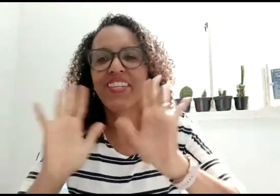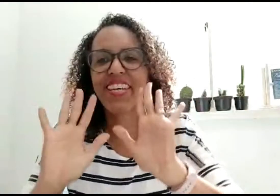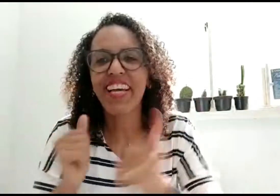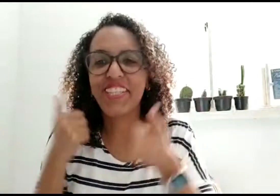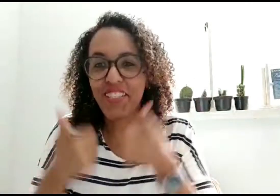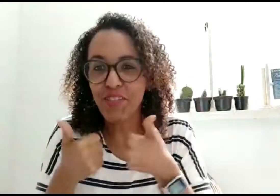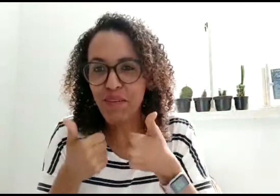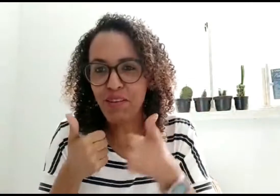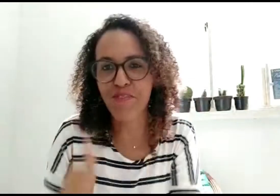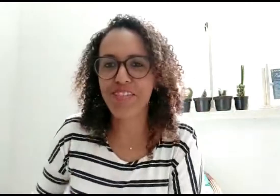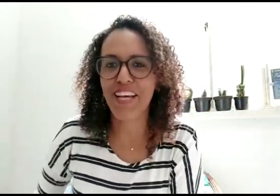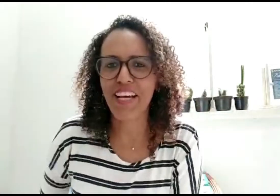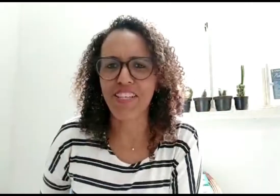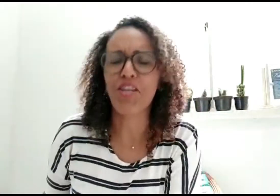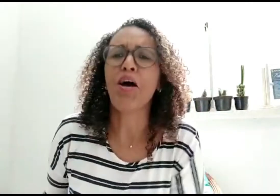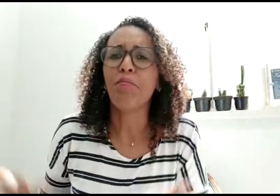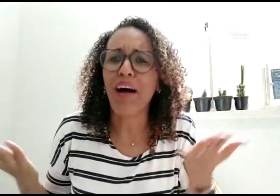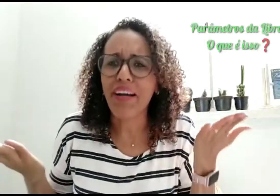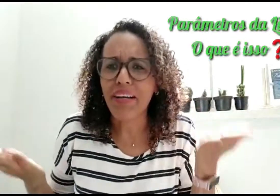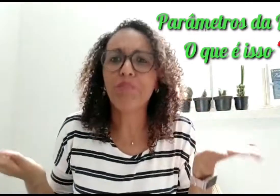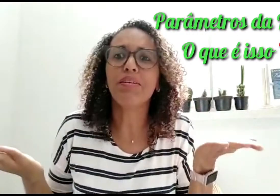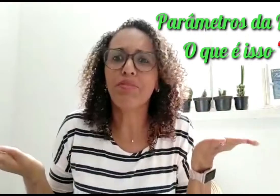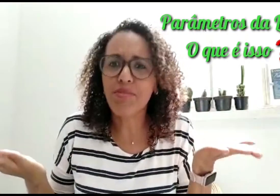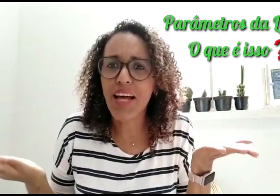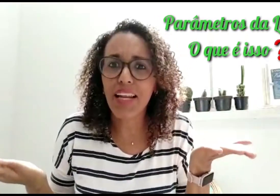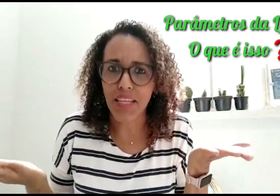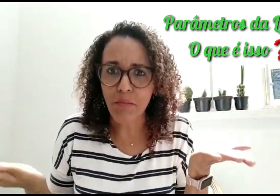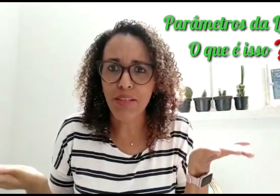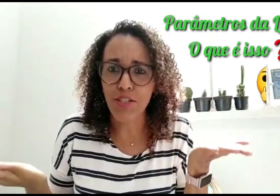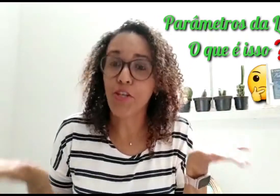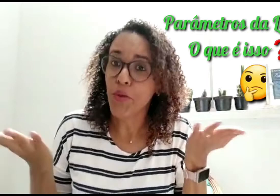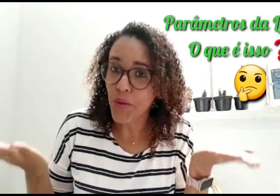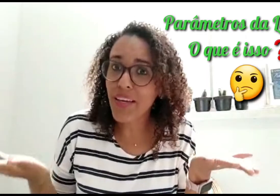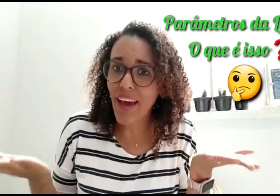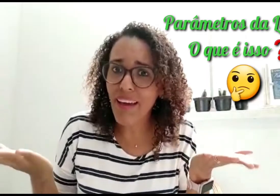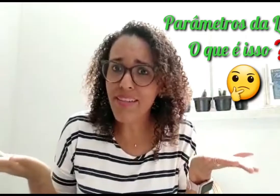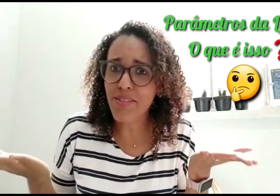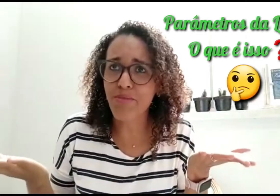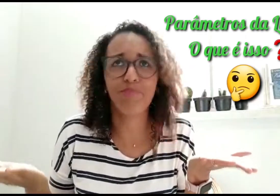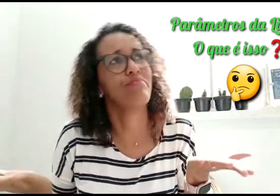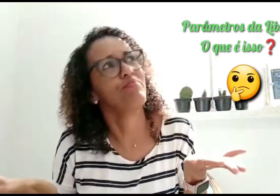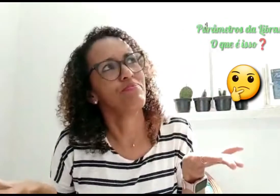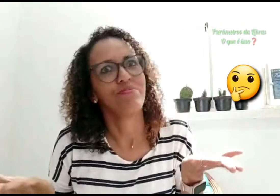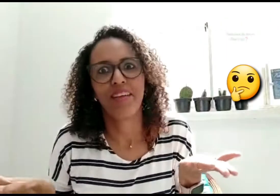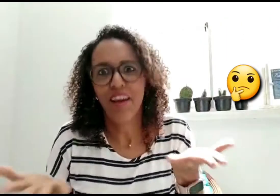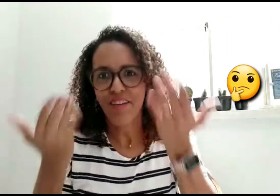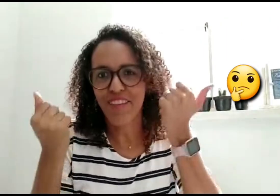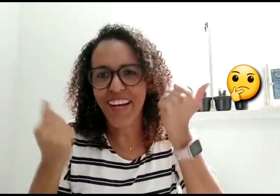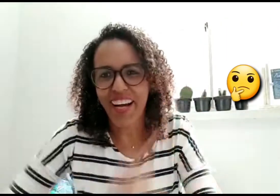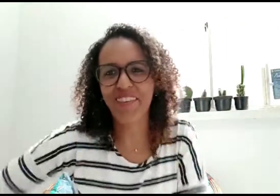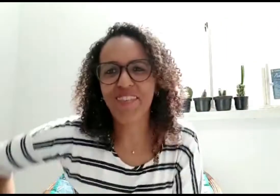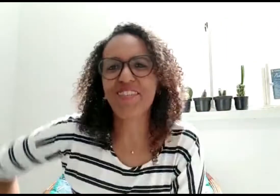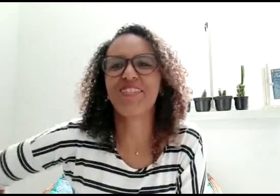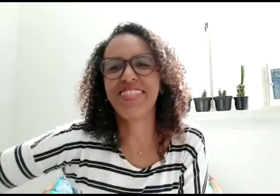Oi, gente, tudo bem com vocês? Parâmetros da Libras? O que é isso? Vem cá que eu vou te